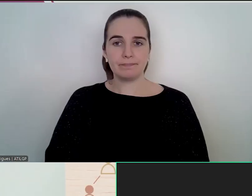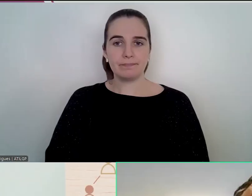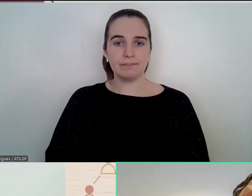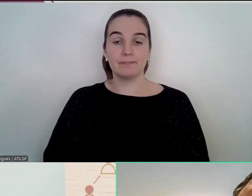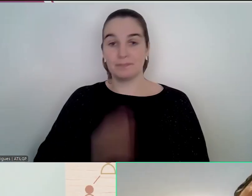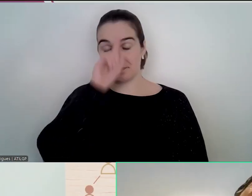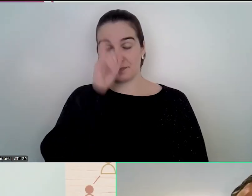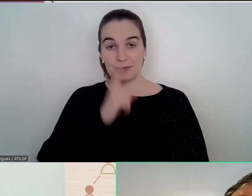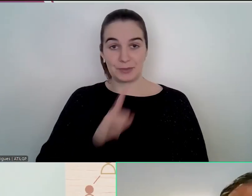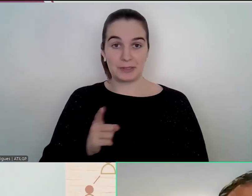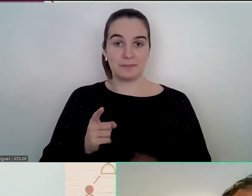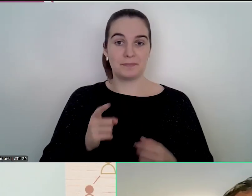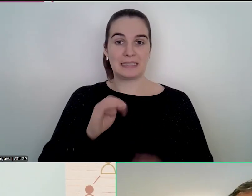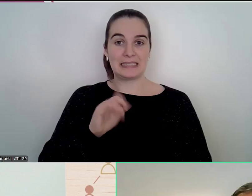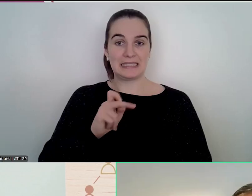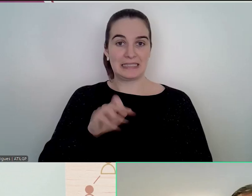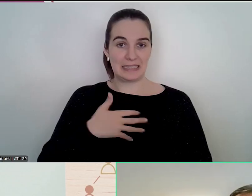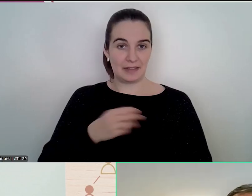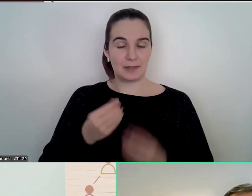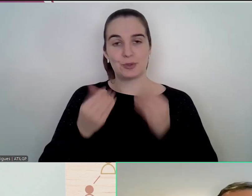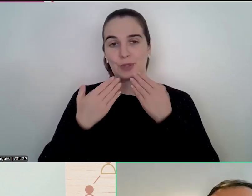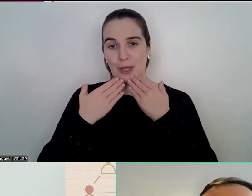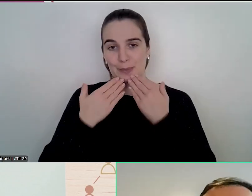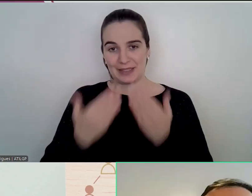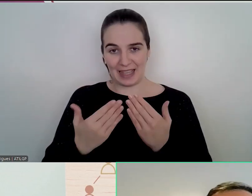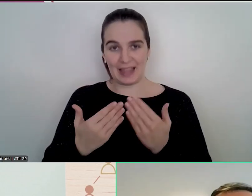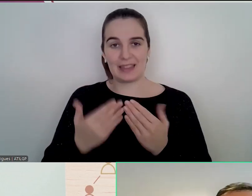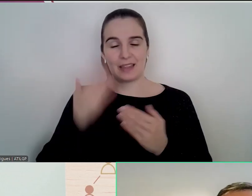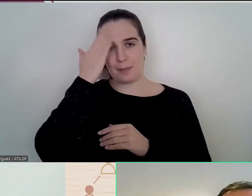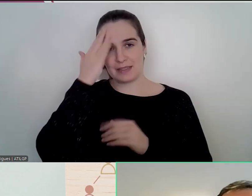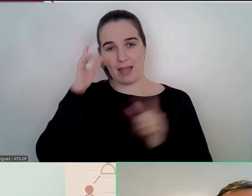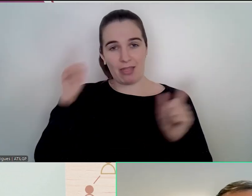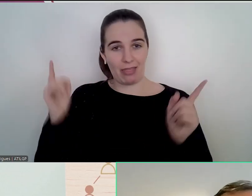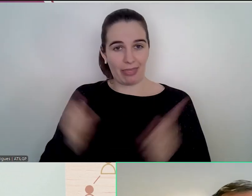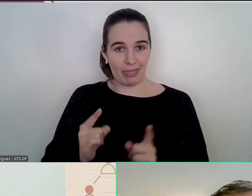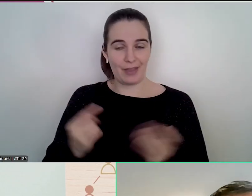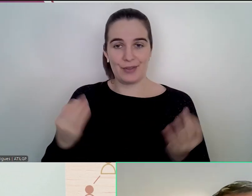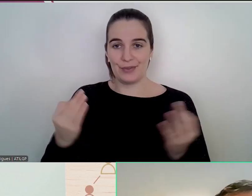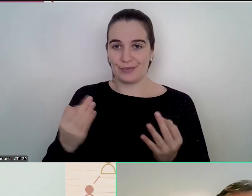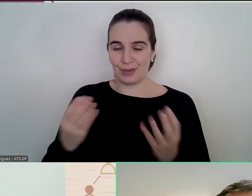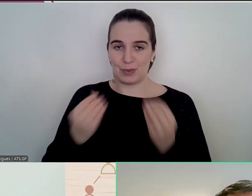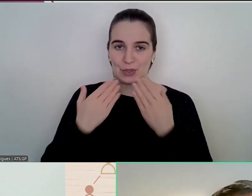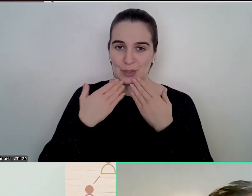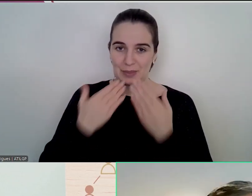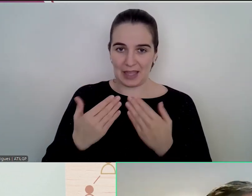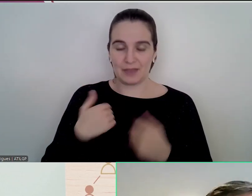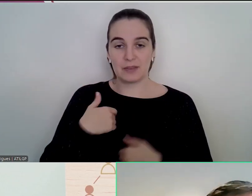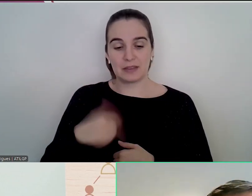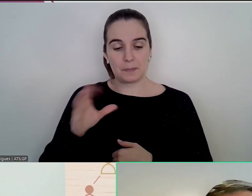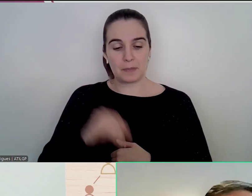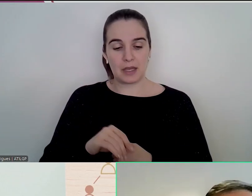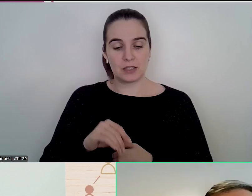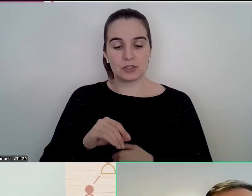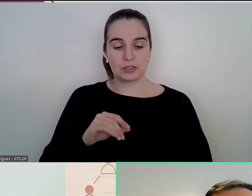Professora Sandra Firmino, muito obrigado uma vez mais também pela capacidade de síntese. Nós temos aqui apenas mais